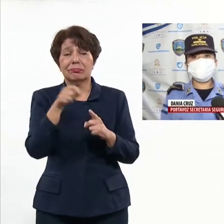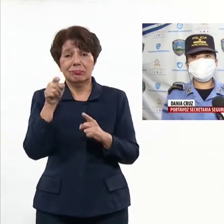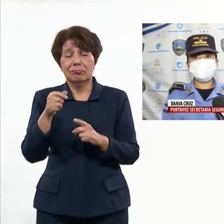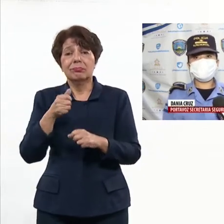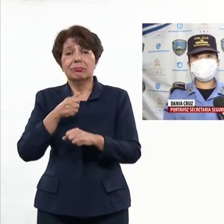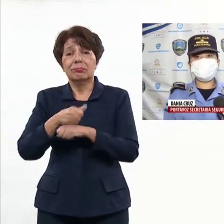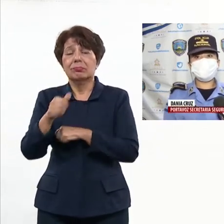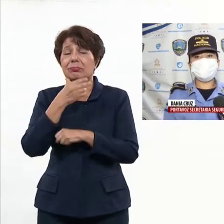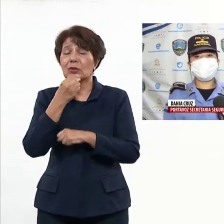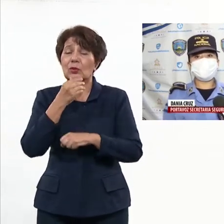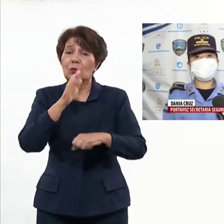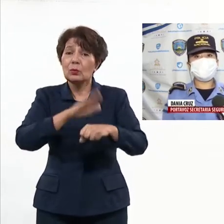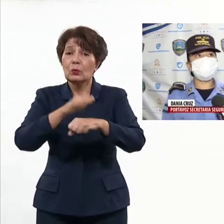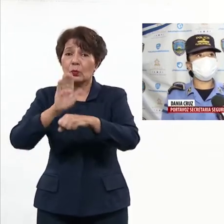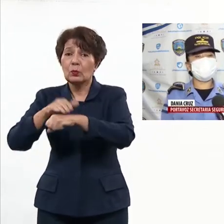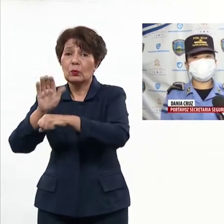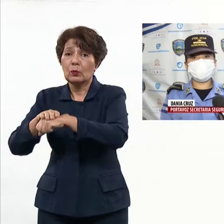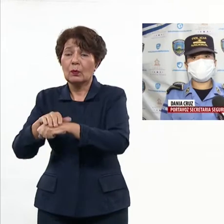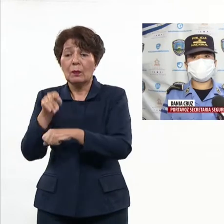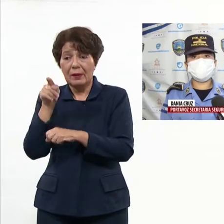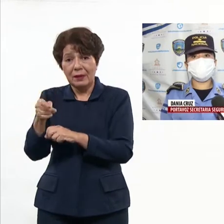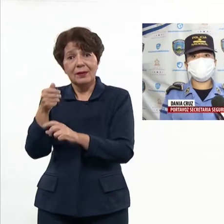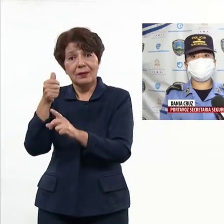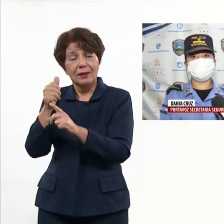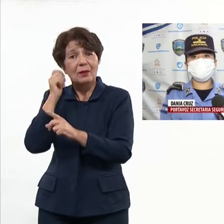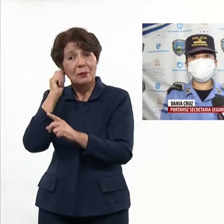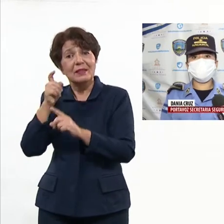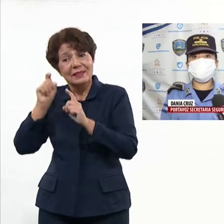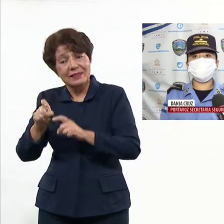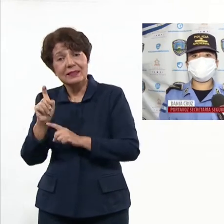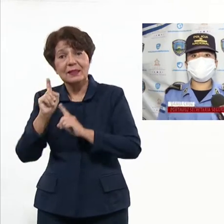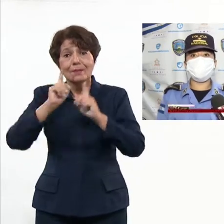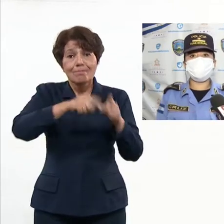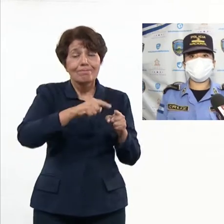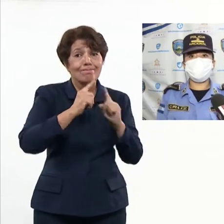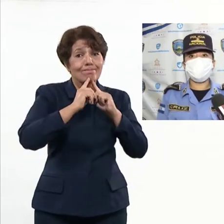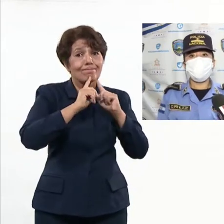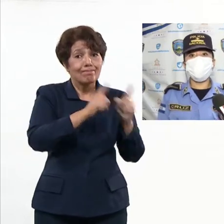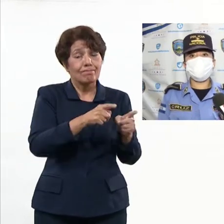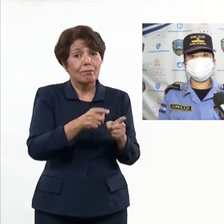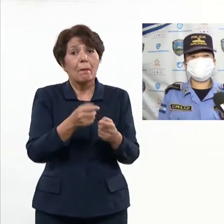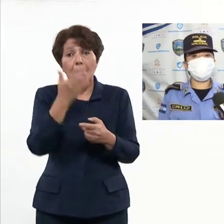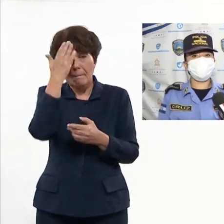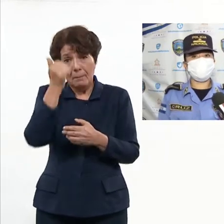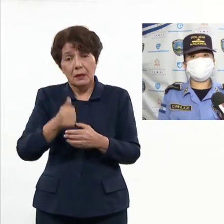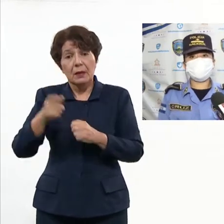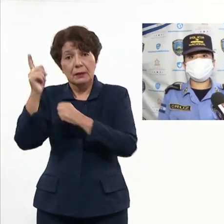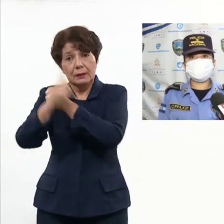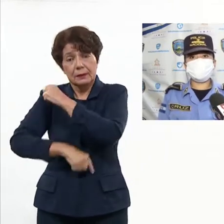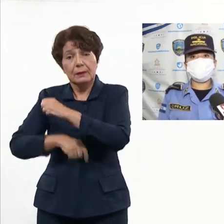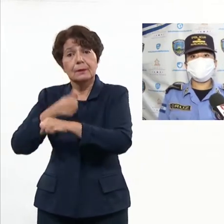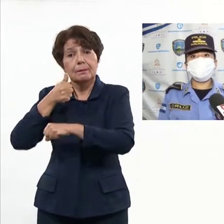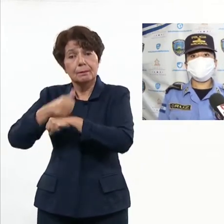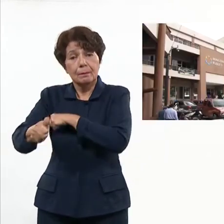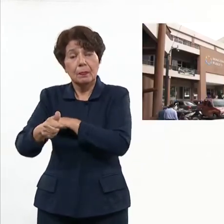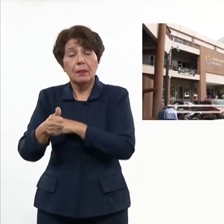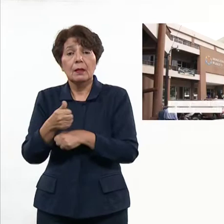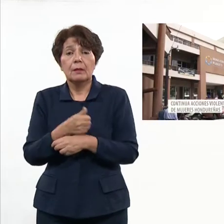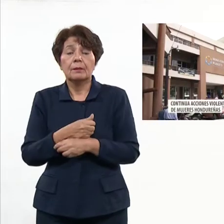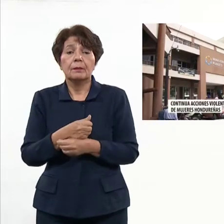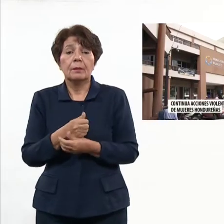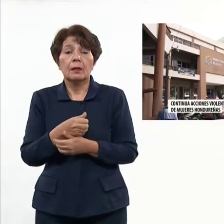que se hace un llamado en general para que ellas mismas pongan las denuncias porque sólo así se puede efectuar un proceso correspondiente a la ley